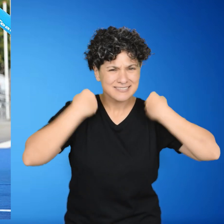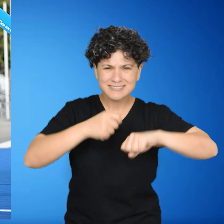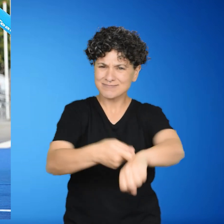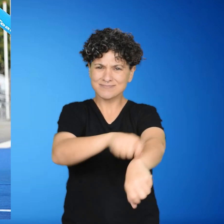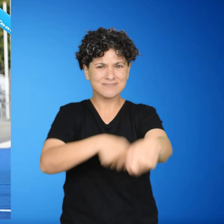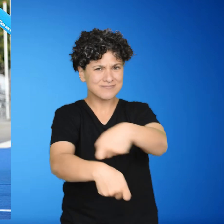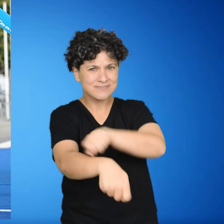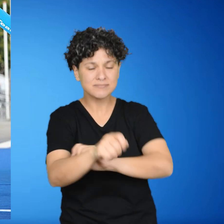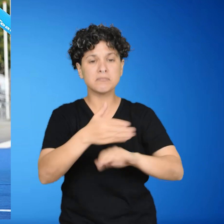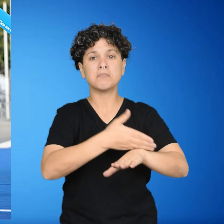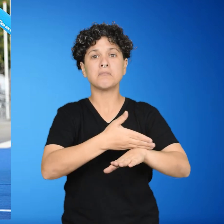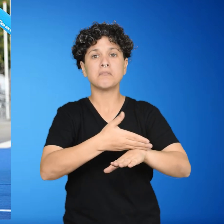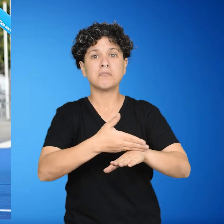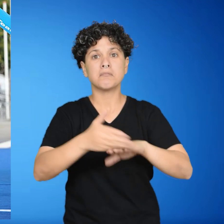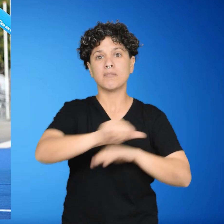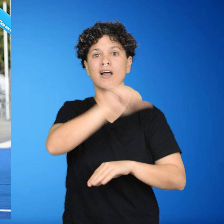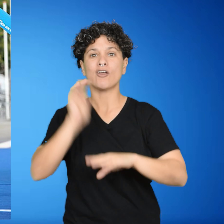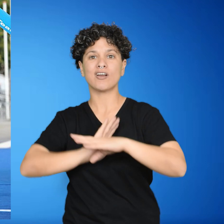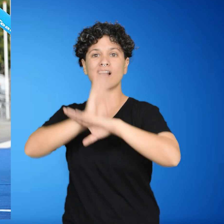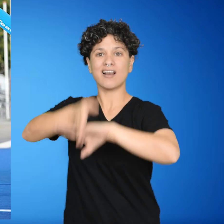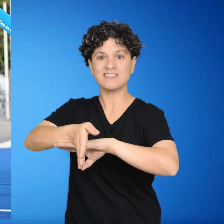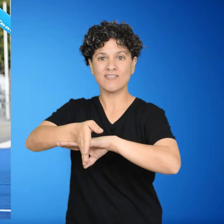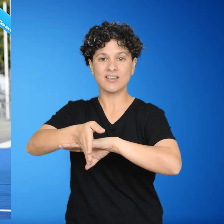clasificar para los juegos paralímpicos de Atenas